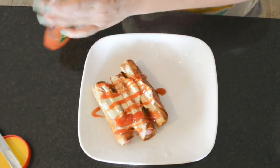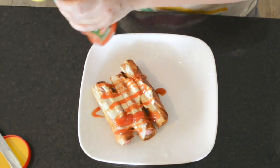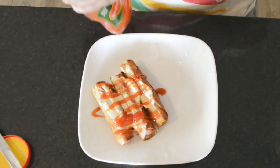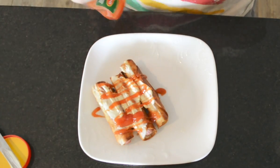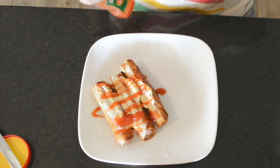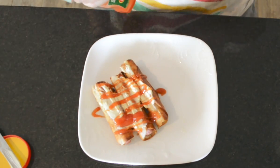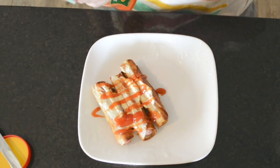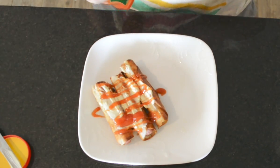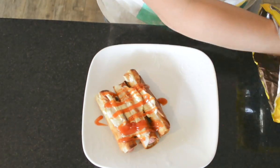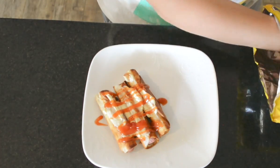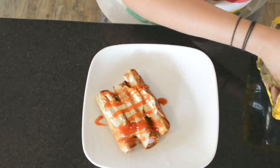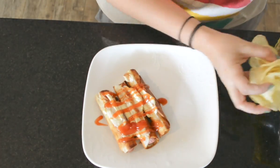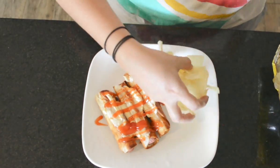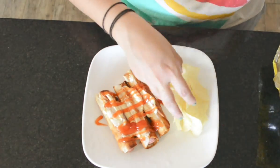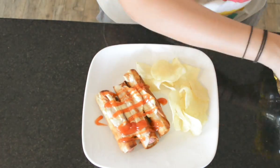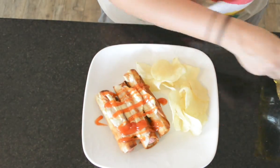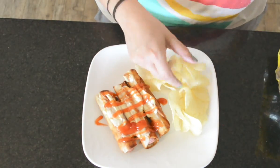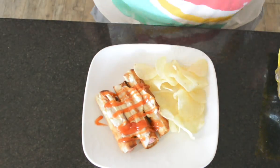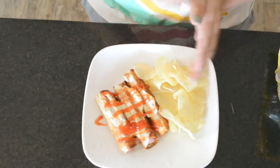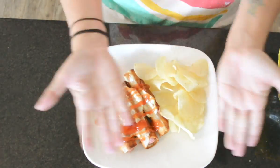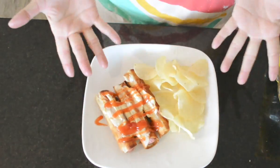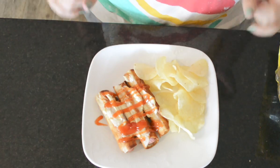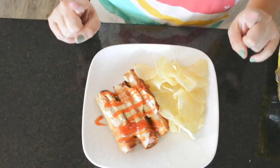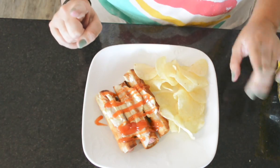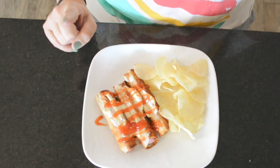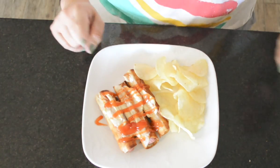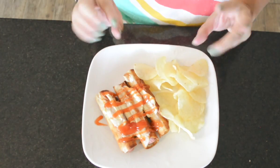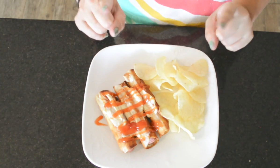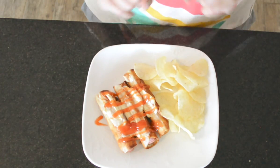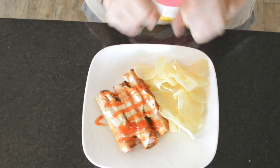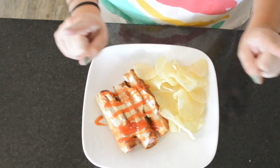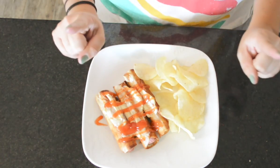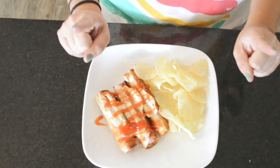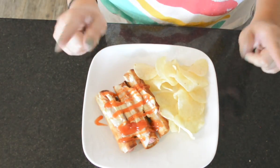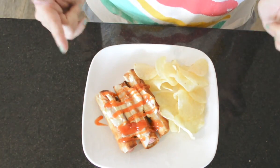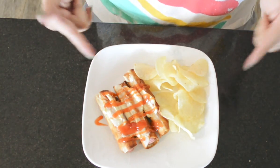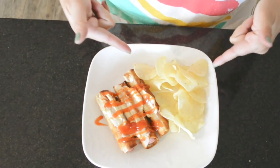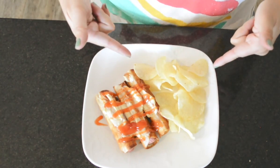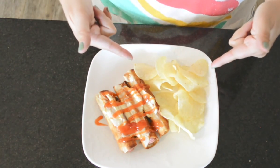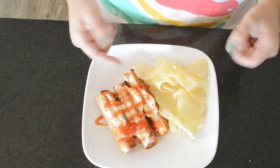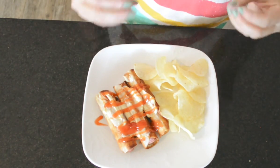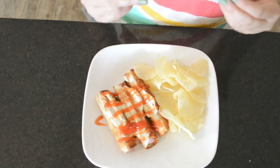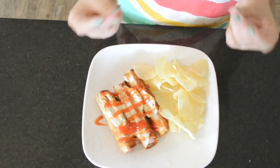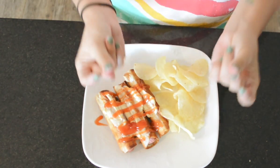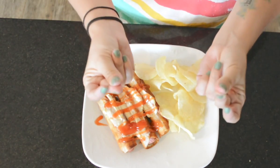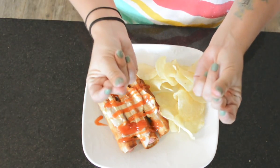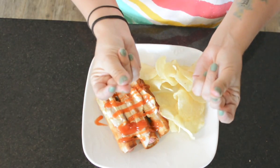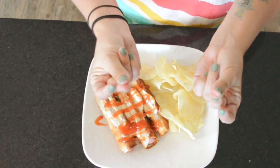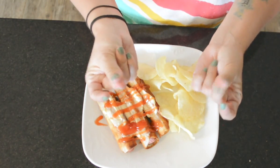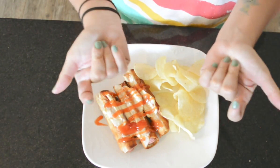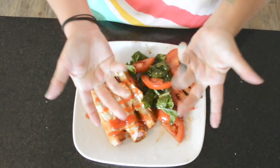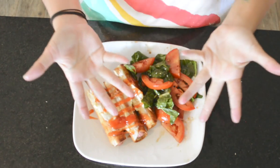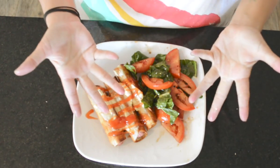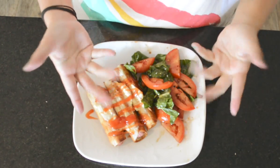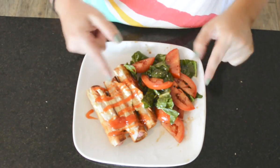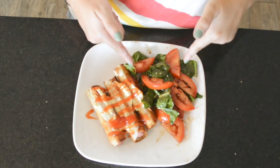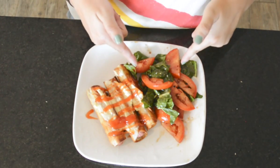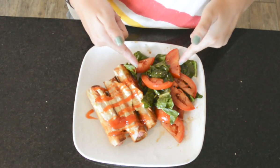luego puedo acompañar con papas. O la otra opción es con ensalada. Yo la prefiero más. Y ahí